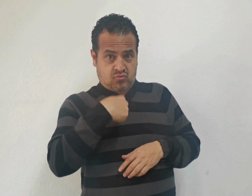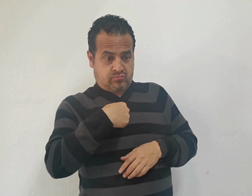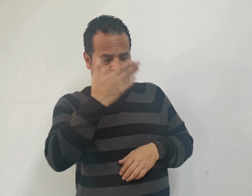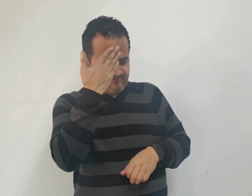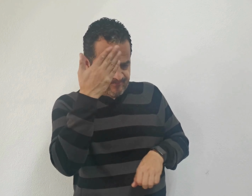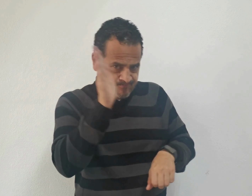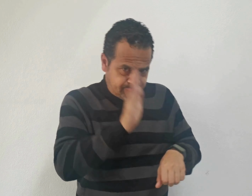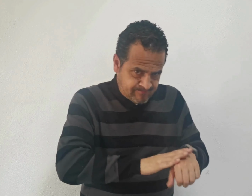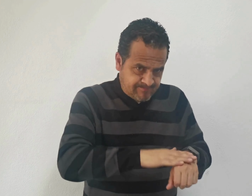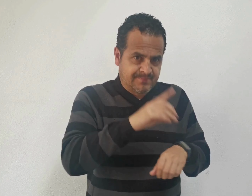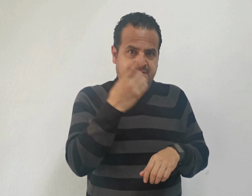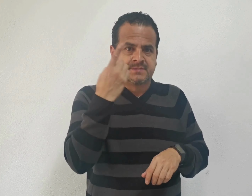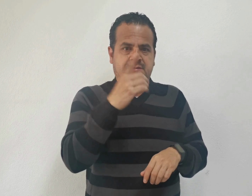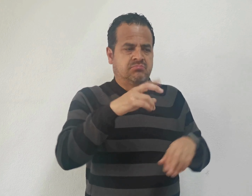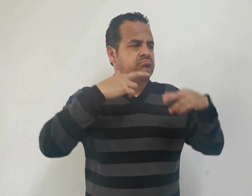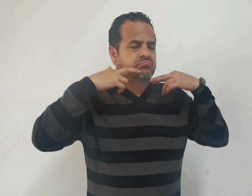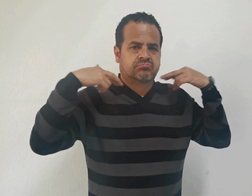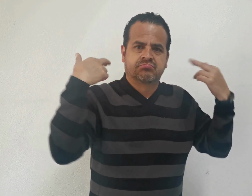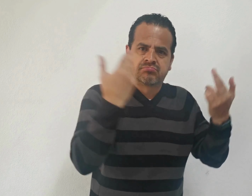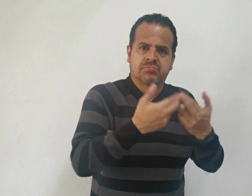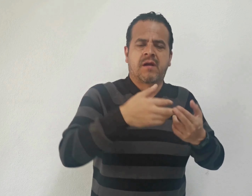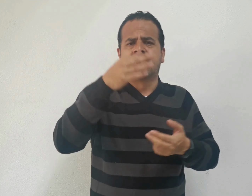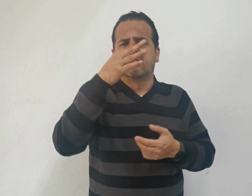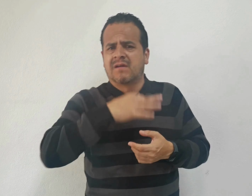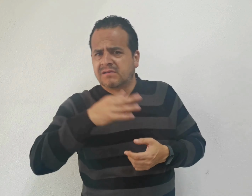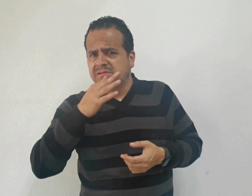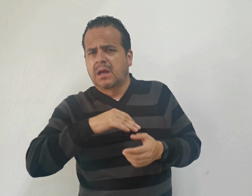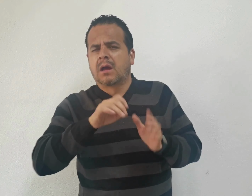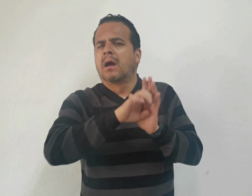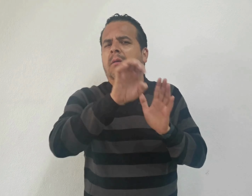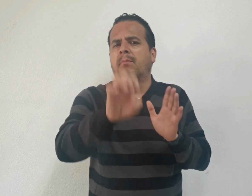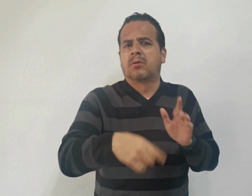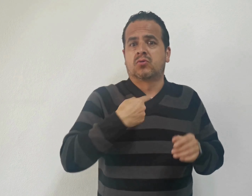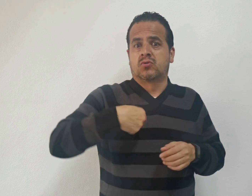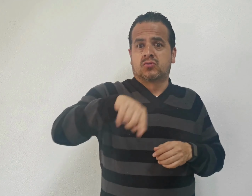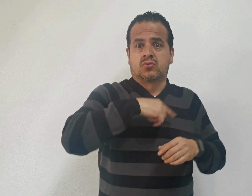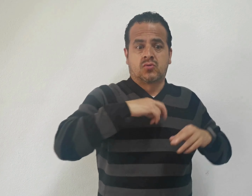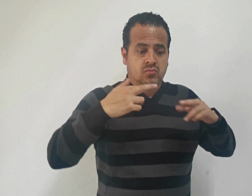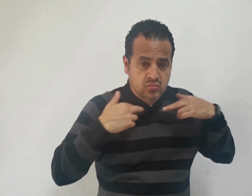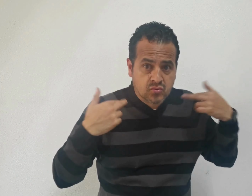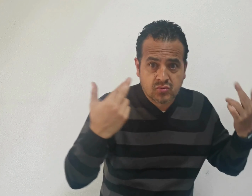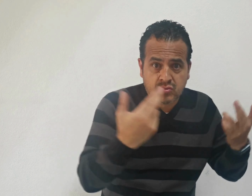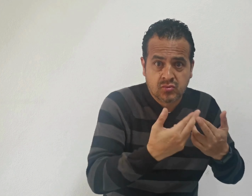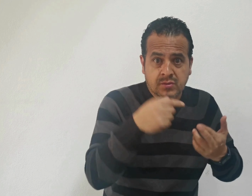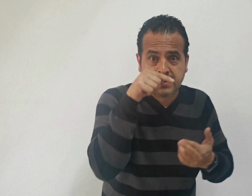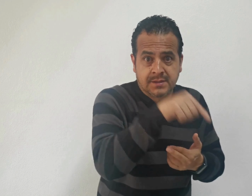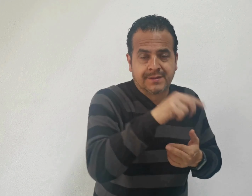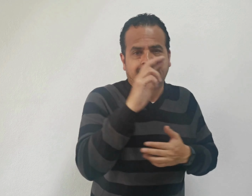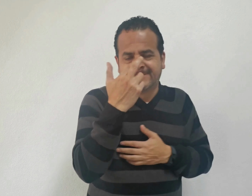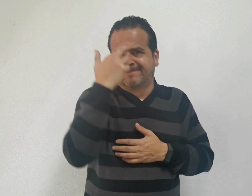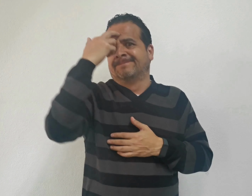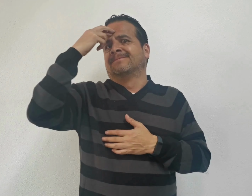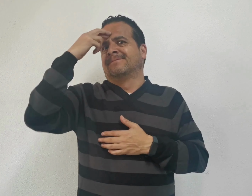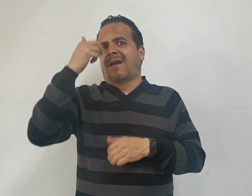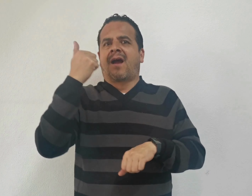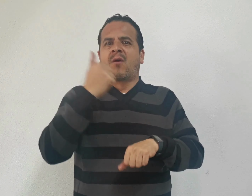reuniones las fiestas de hecho cada vez que nos reunimos pues platicamos de lo que hacían las abuelas para que esto fuera muy especial y